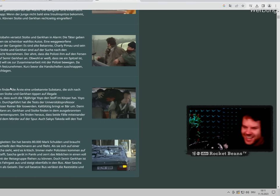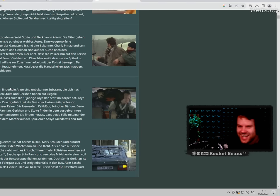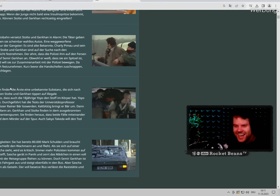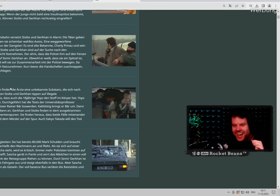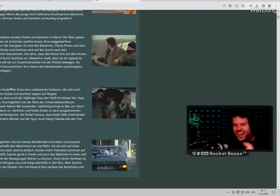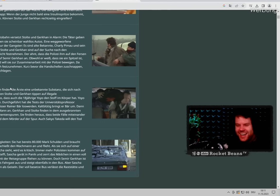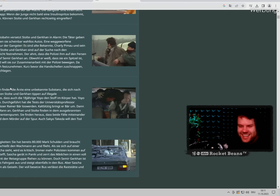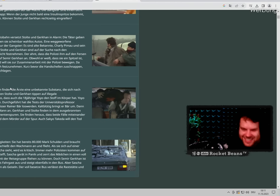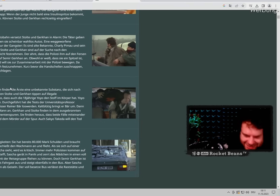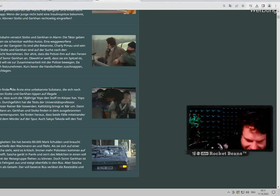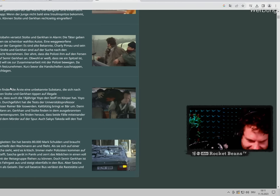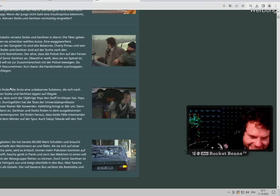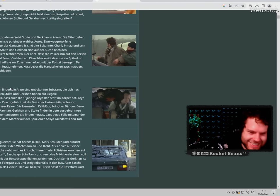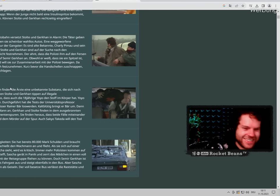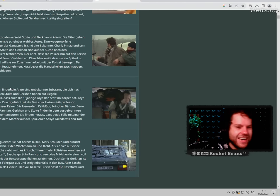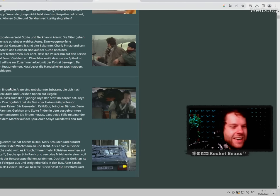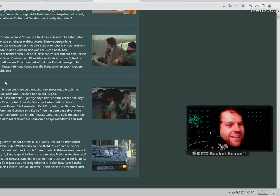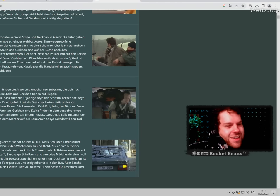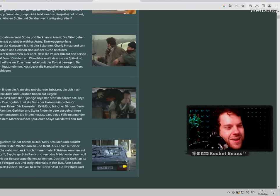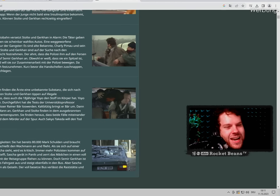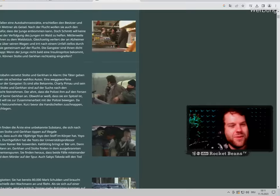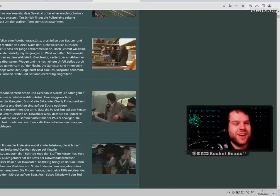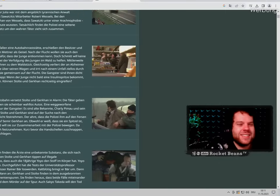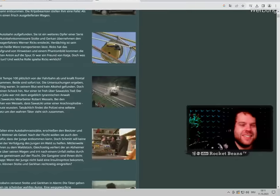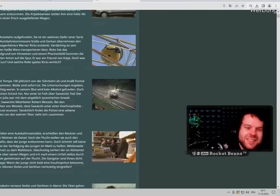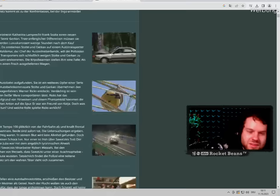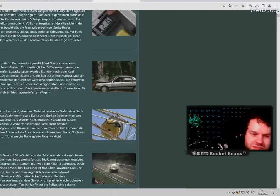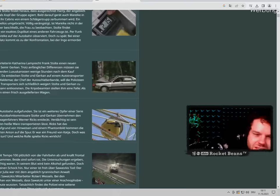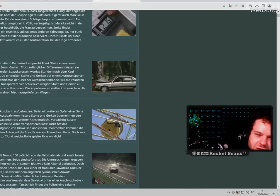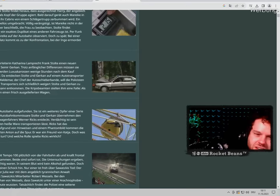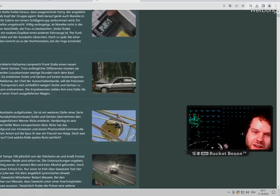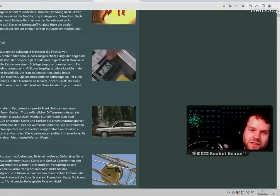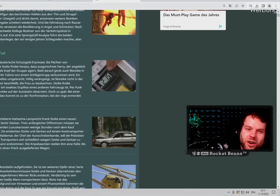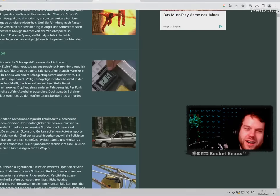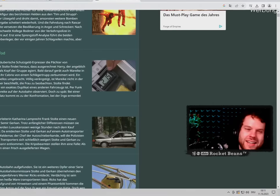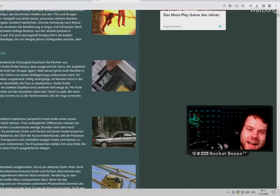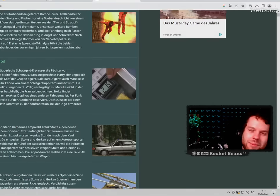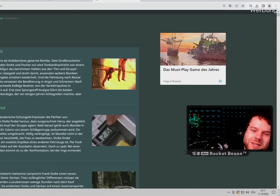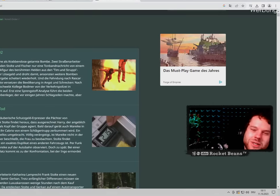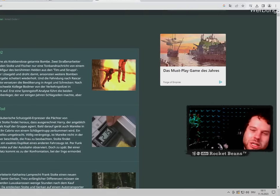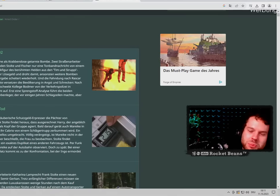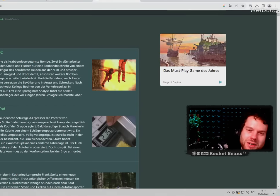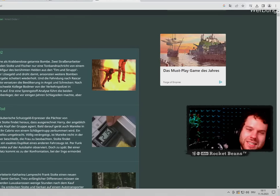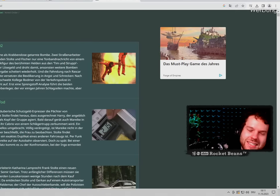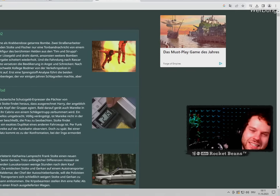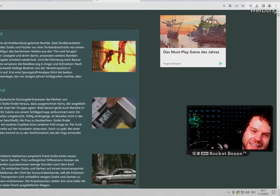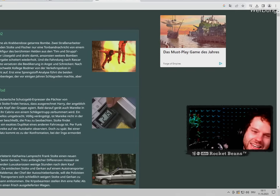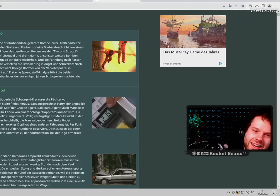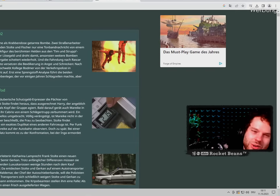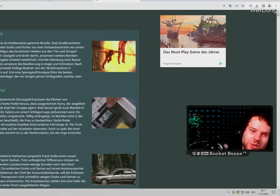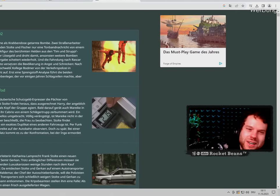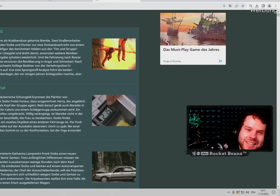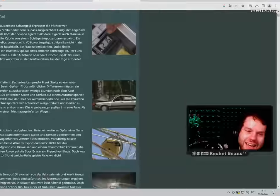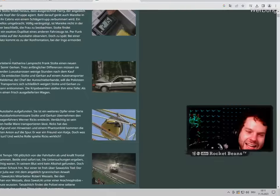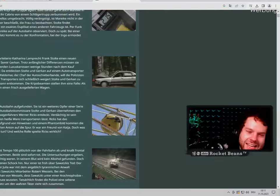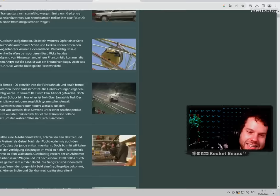Ah, das war fantastisch. Wie man einfach sieht, wie viele Folgen haben die ursprünglichen Ideen der Autoren gehalten.